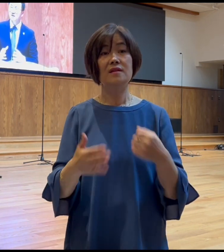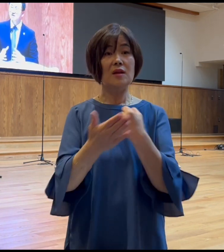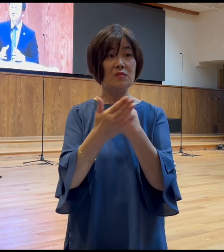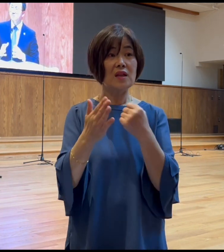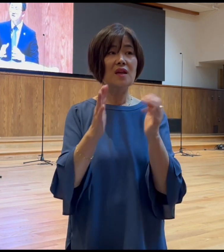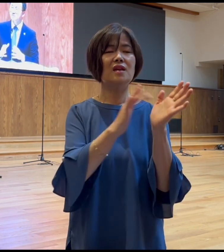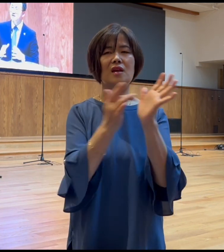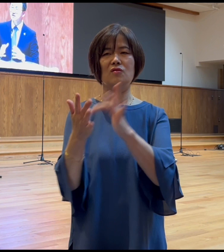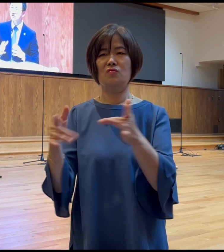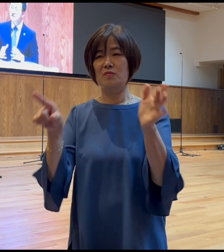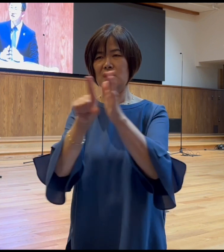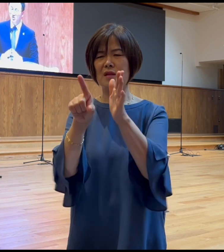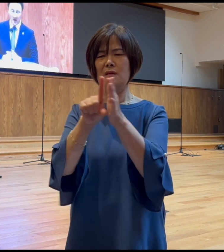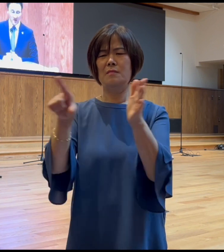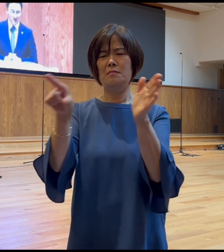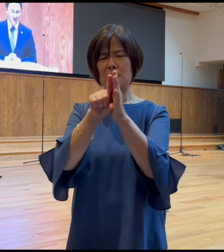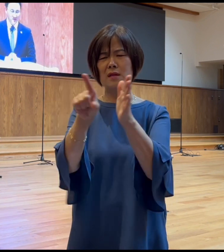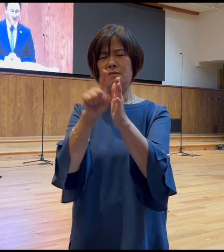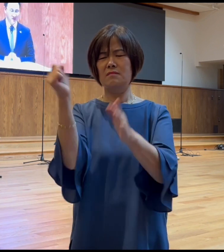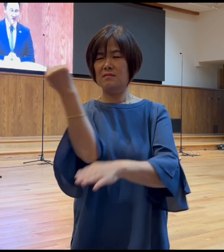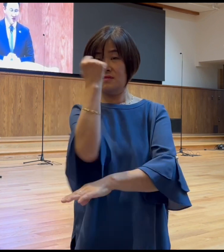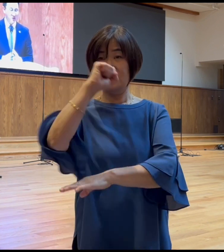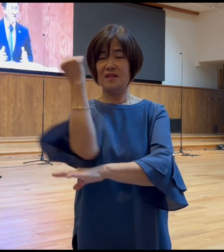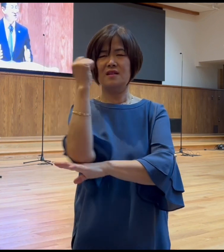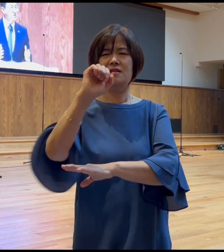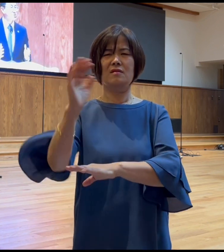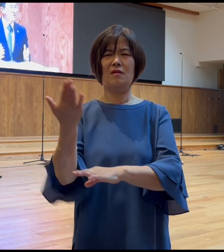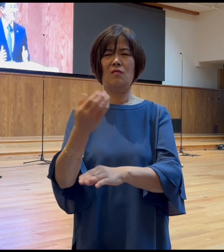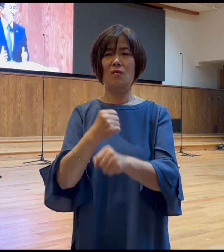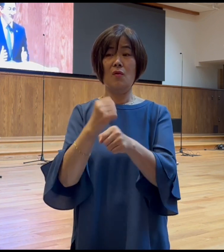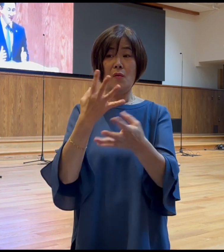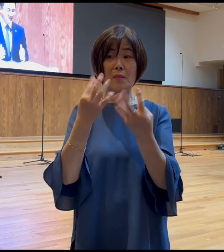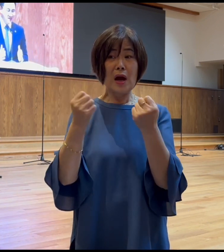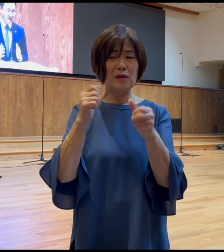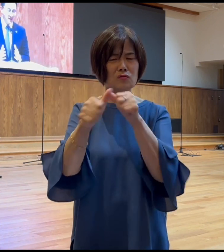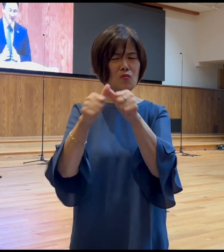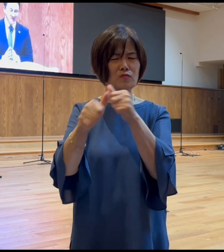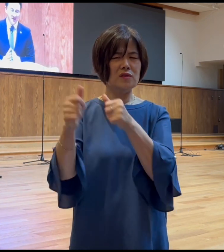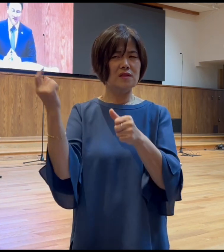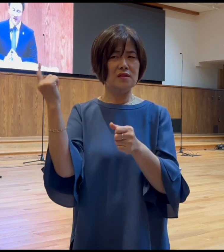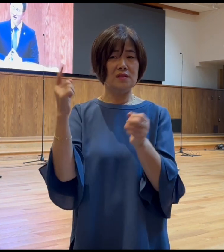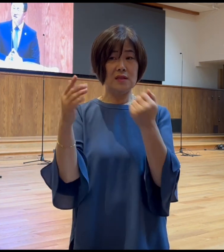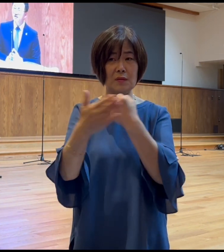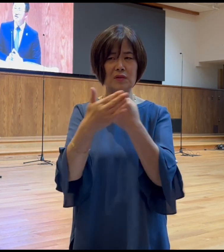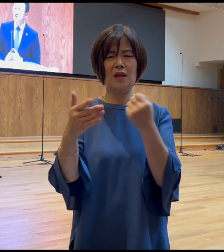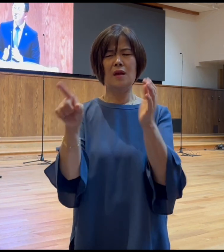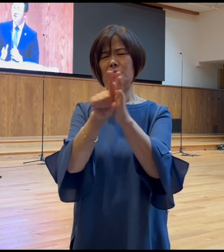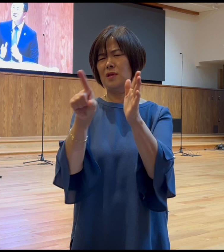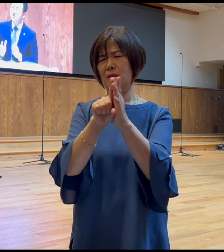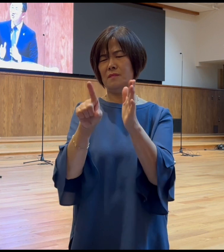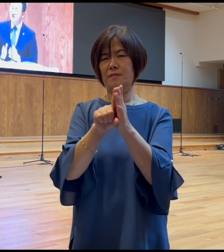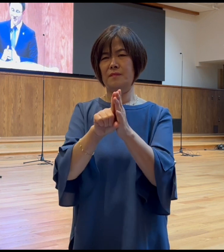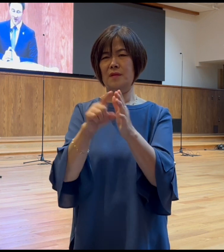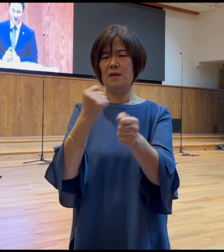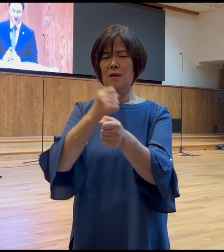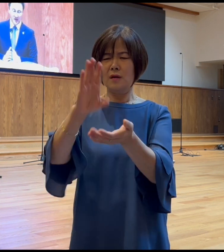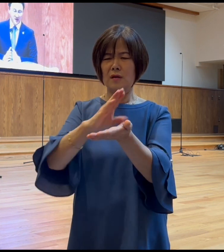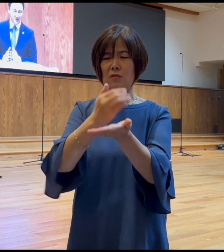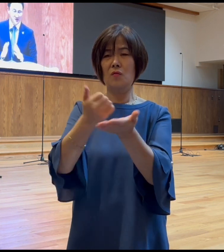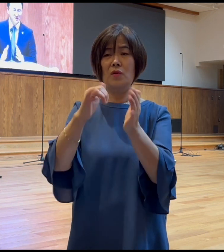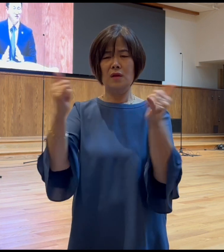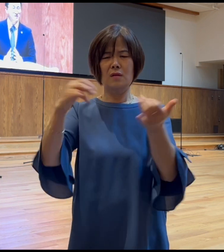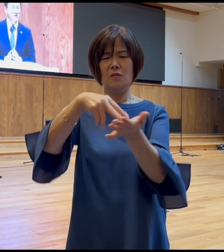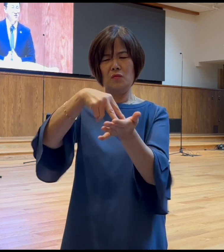예수님 믿는 믿음이 흔들리기도 하고 여러 들리는 소리로 신앙의 가치관과 그리스도인의 이